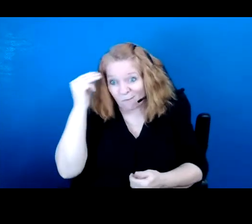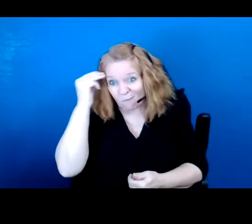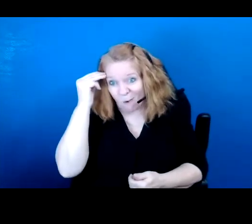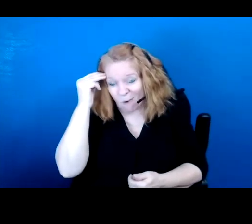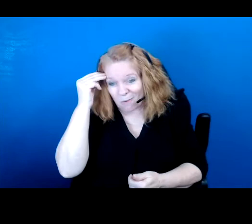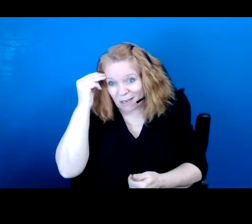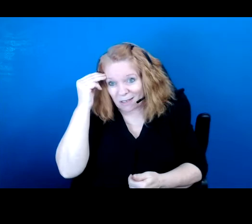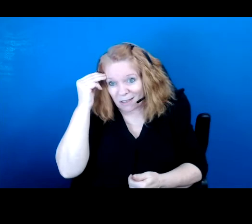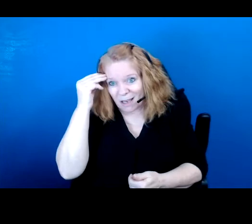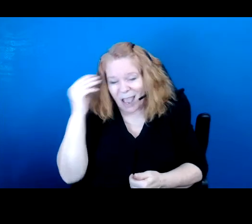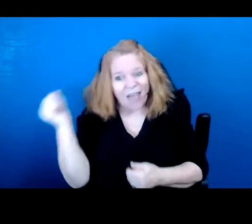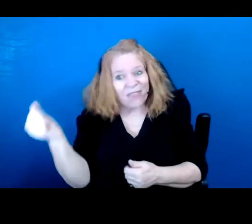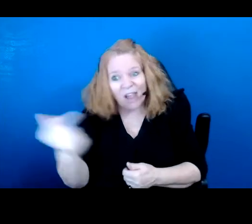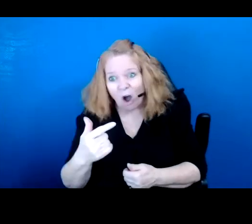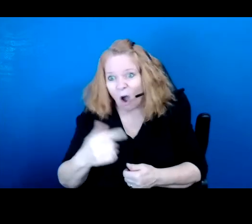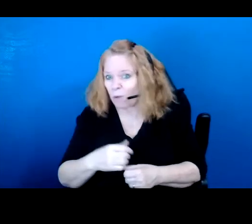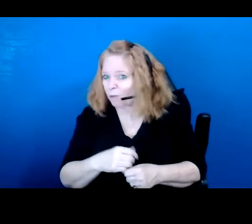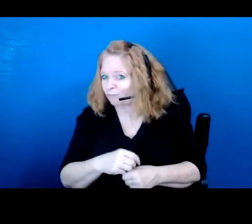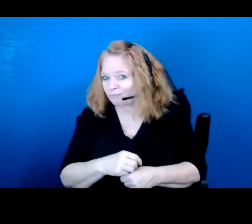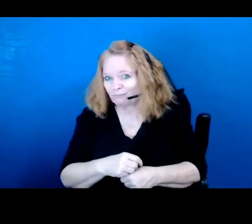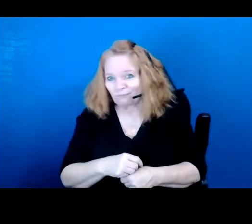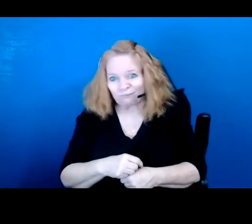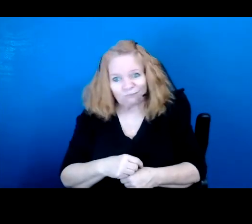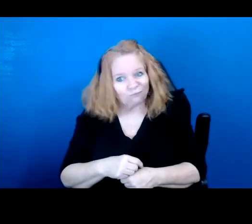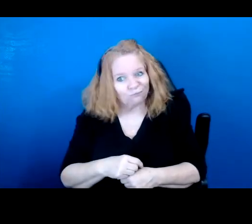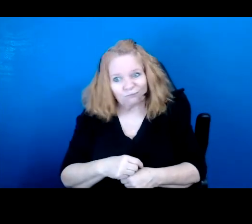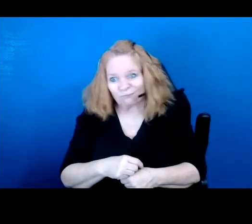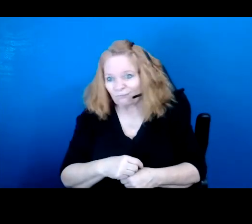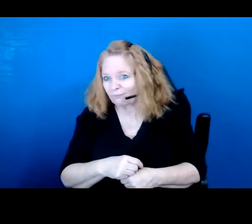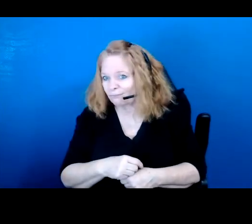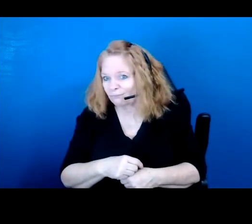mersin maurice al móvil que se estaba derritiendo